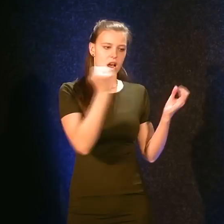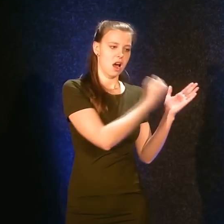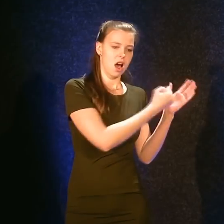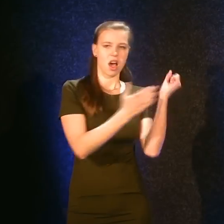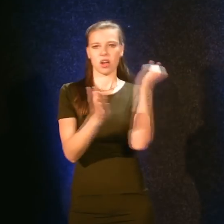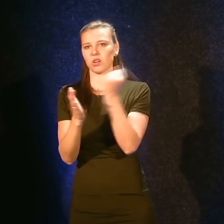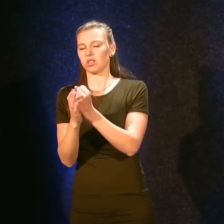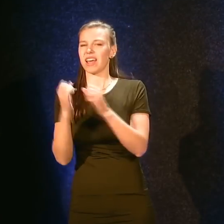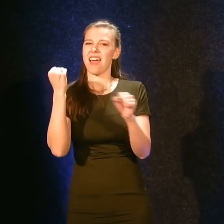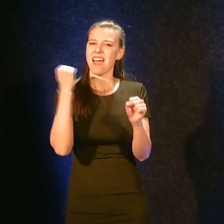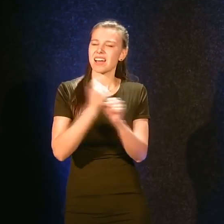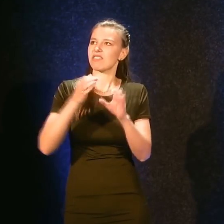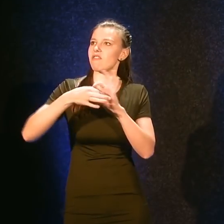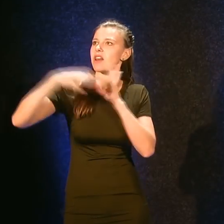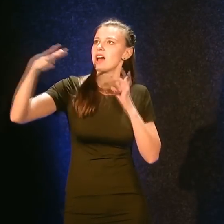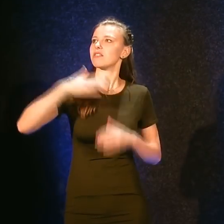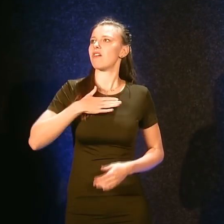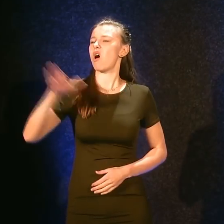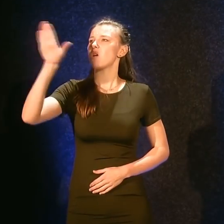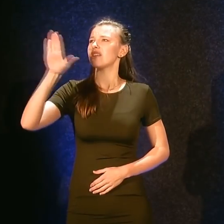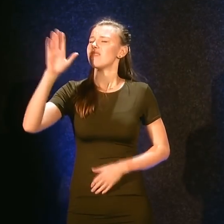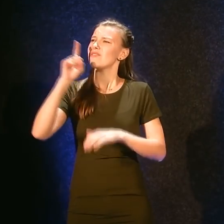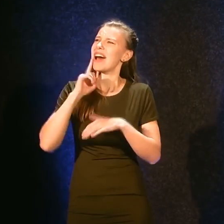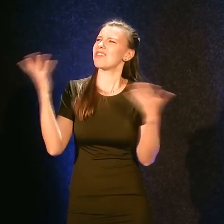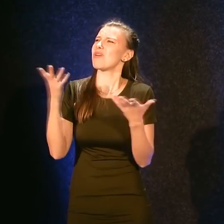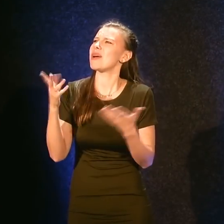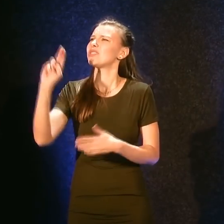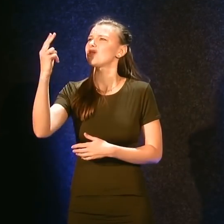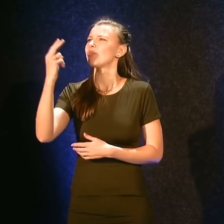God verlaten zijn. Vader, waar bent u? Hoort u